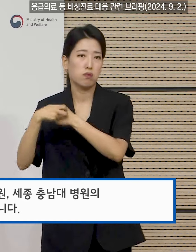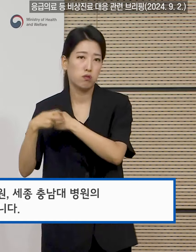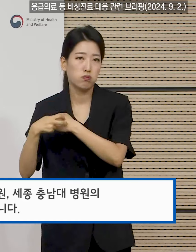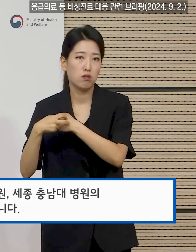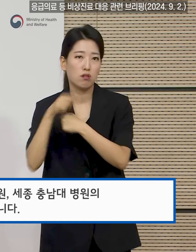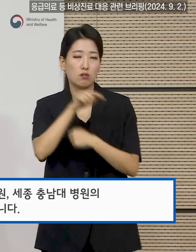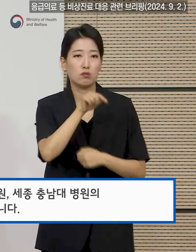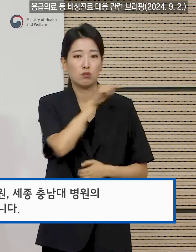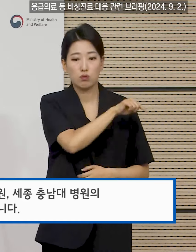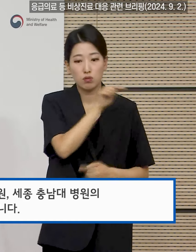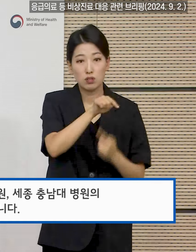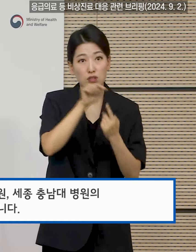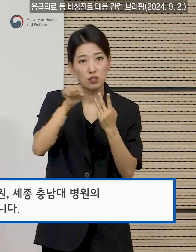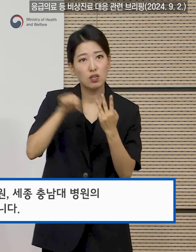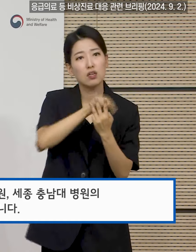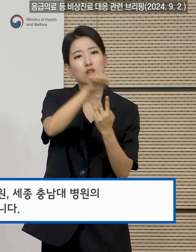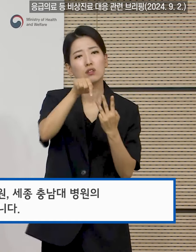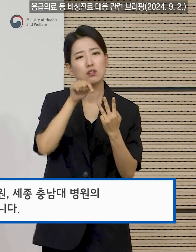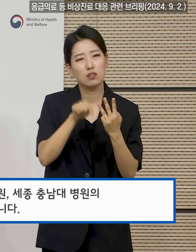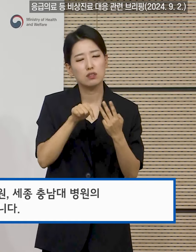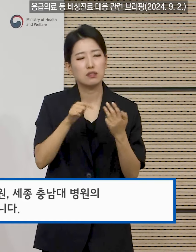응급실을 단축 운영하고 있습니다.